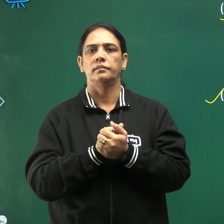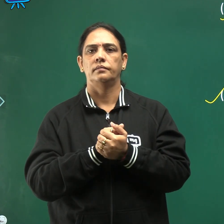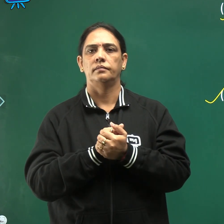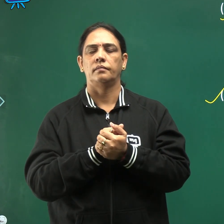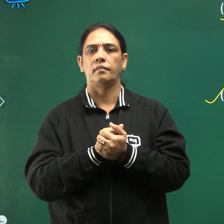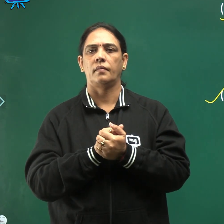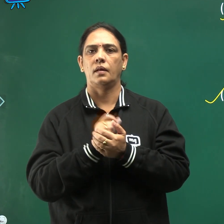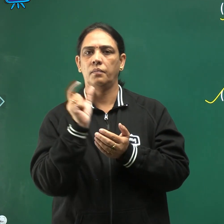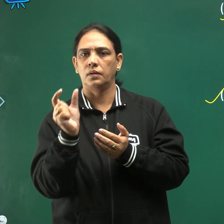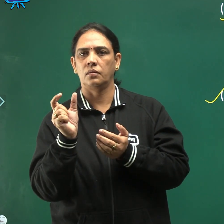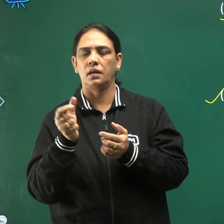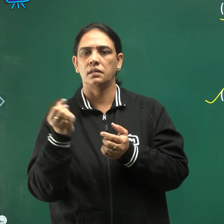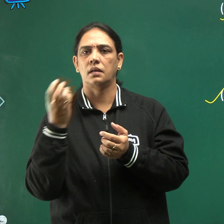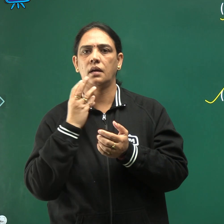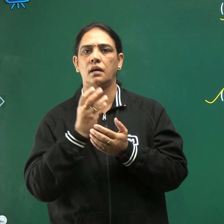पदों की संख्या